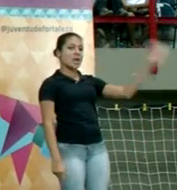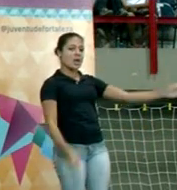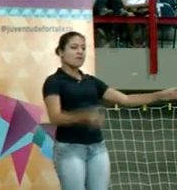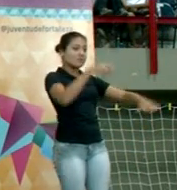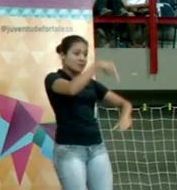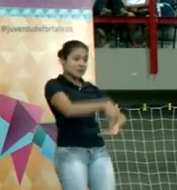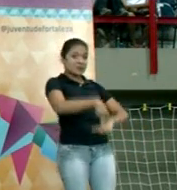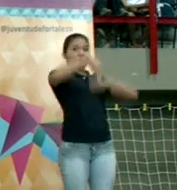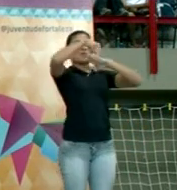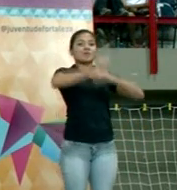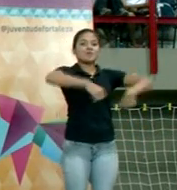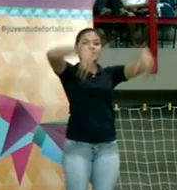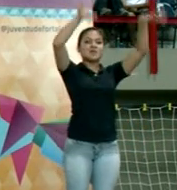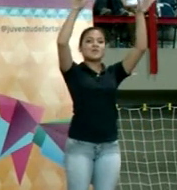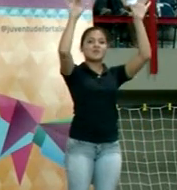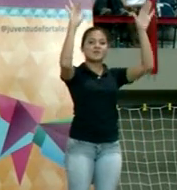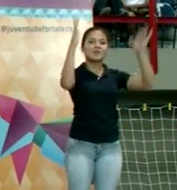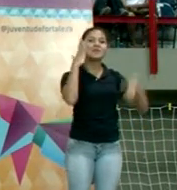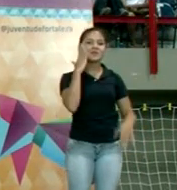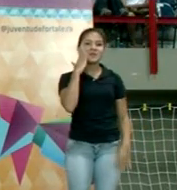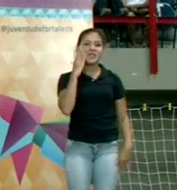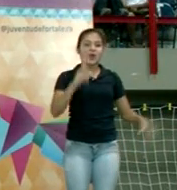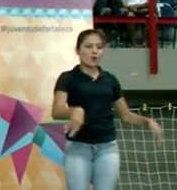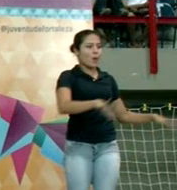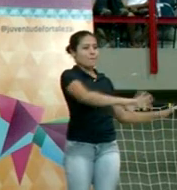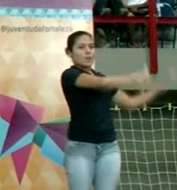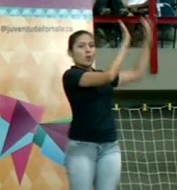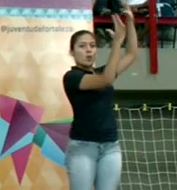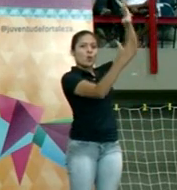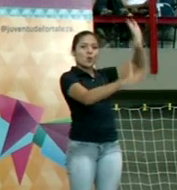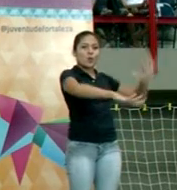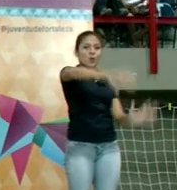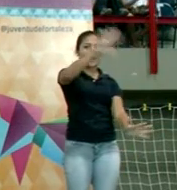onda passar, e levanta. Certo?